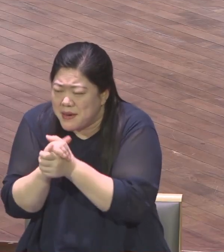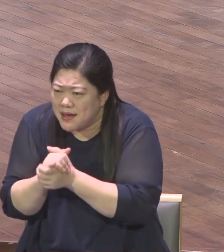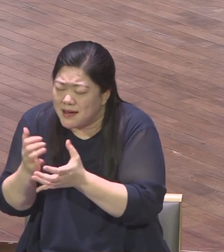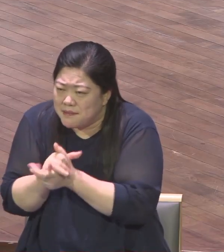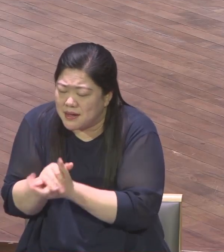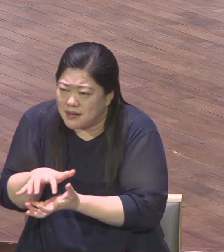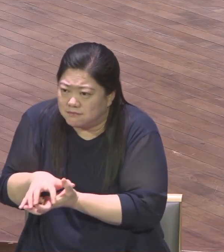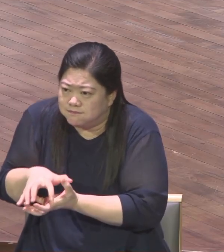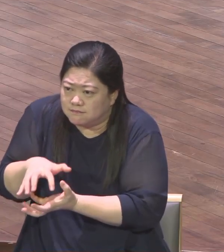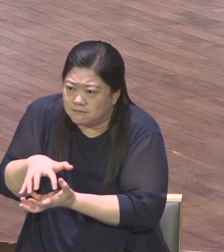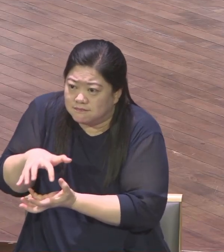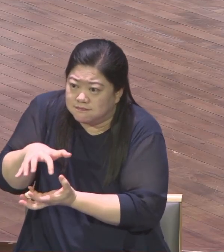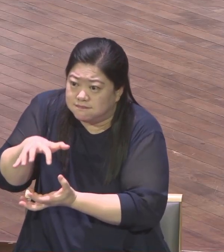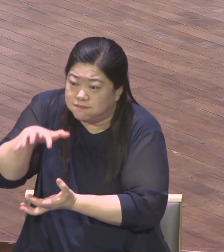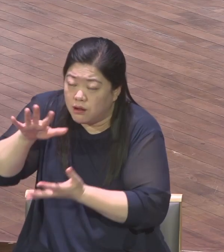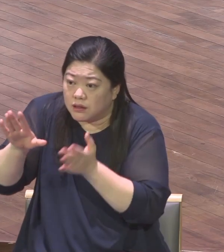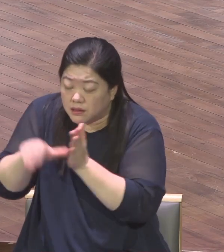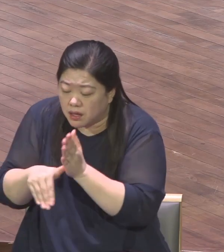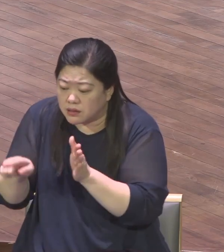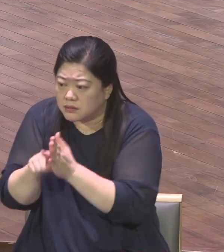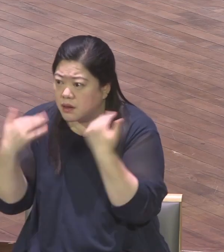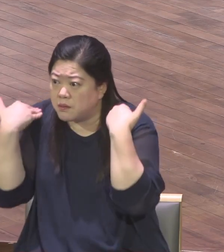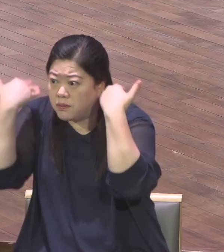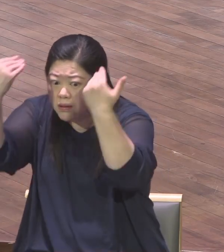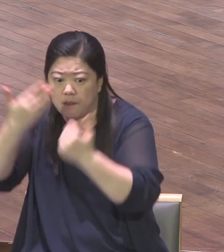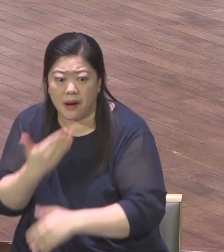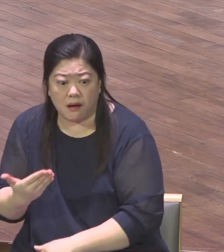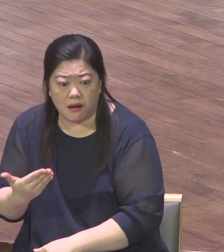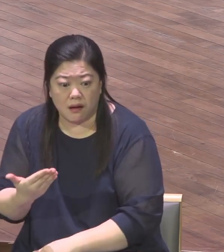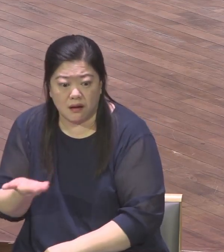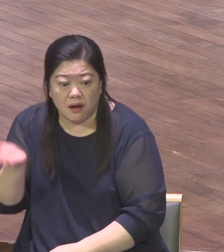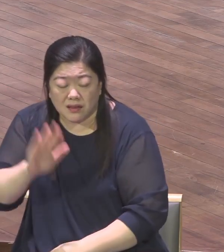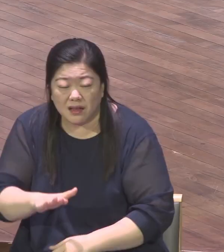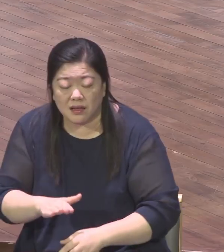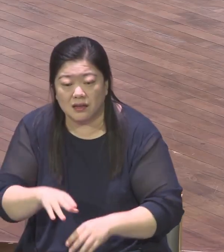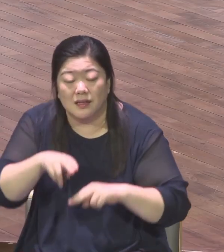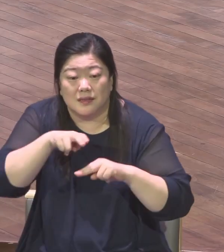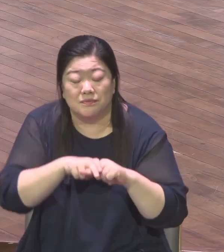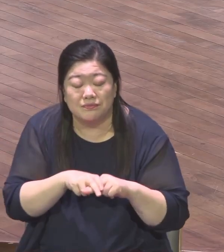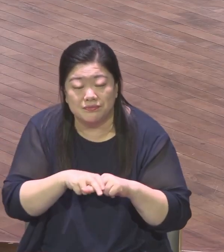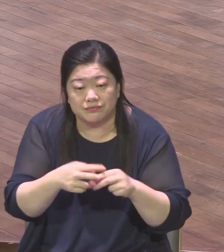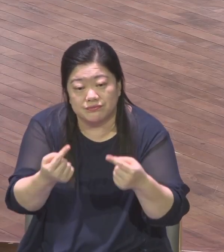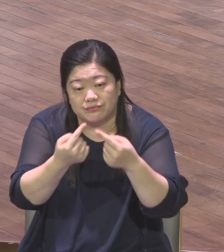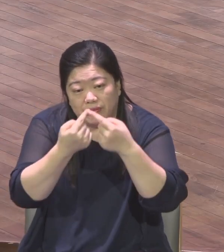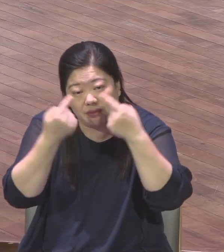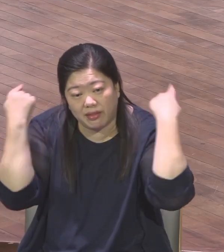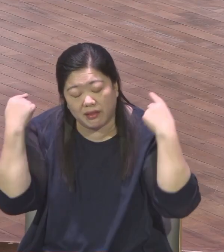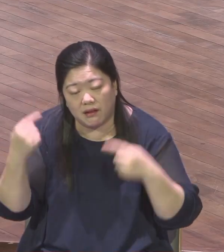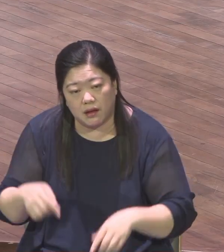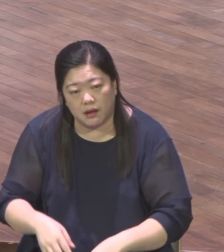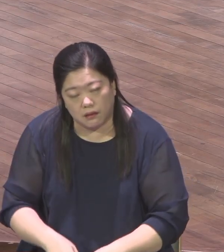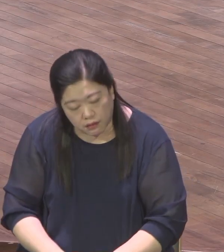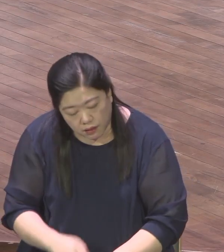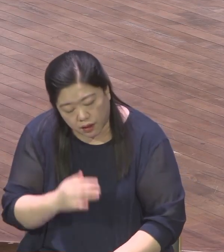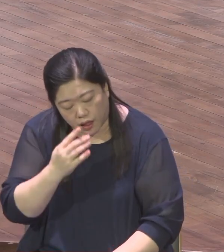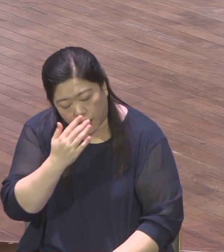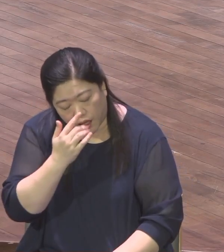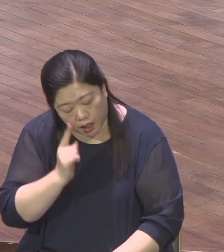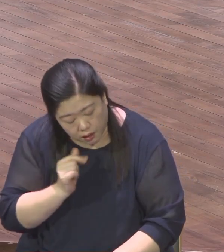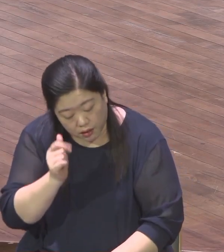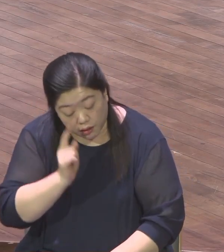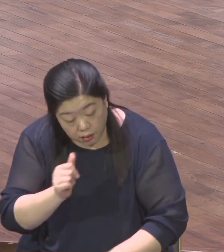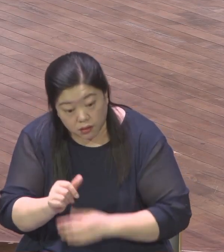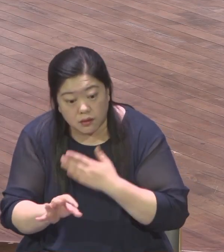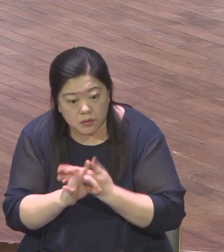돼요? 영적 침체기가 오죠. 영적 침체기가 뭐예요? 완전히 인본주의죠.